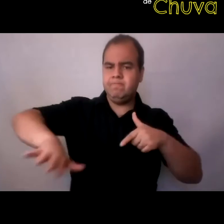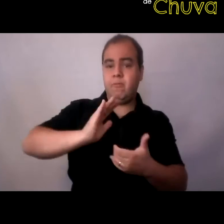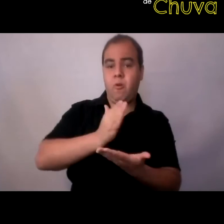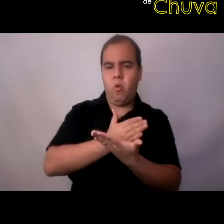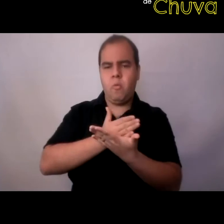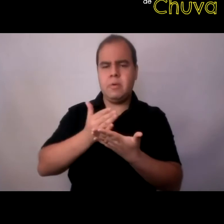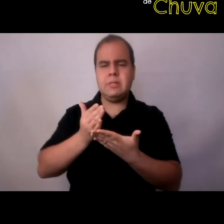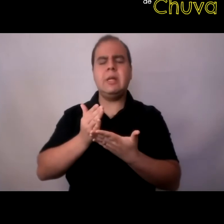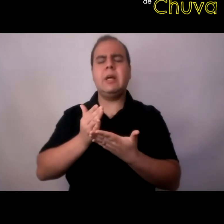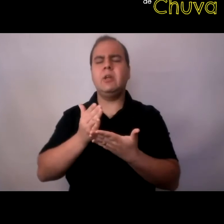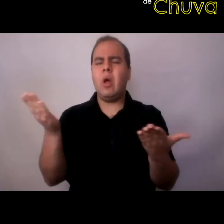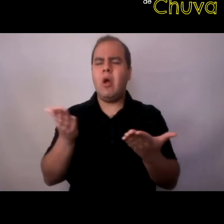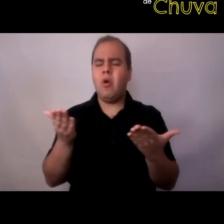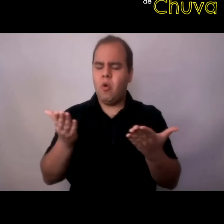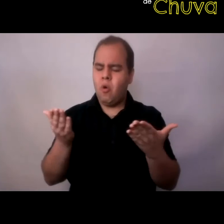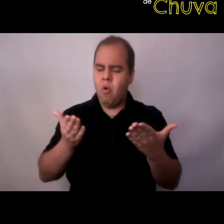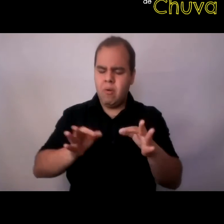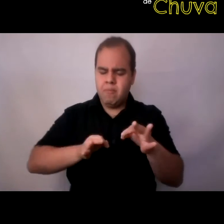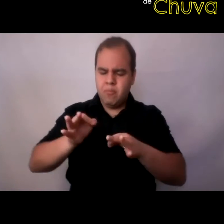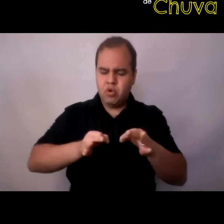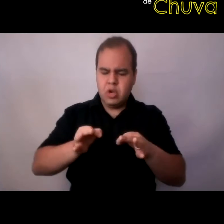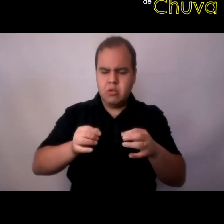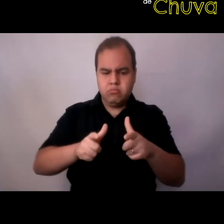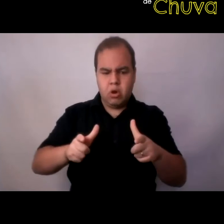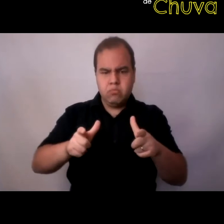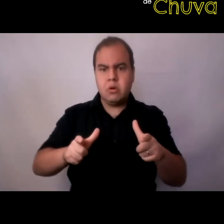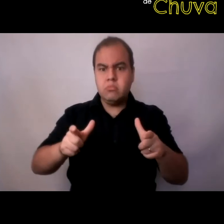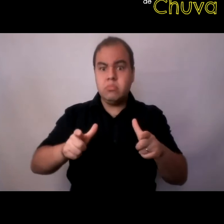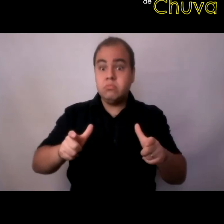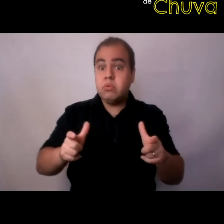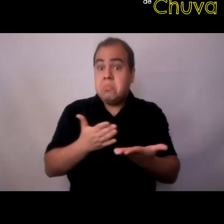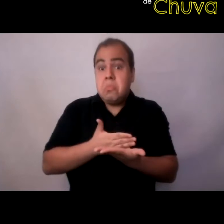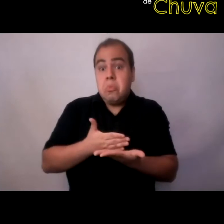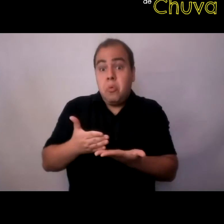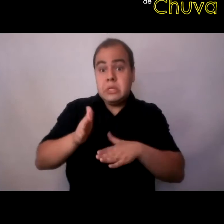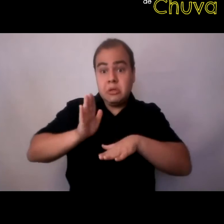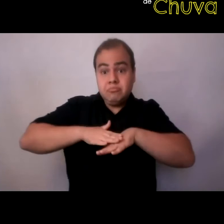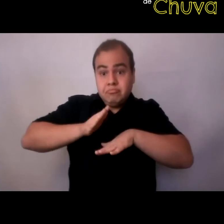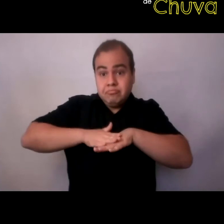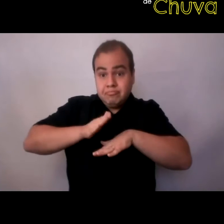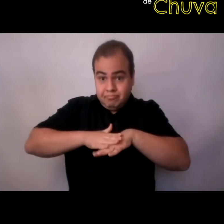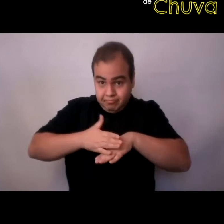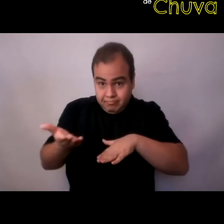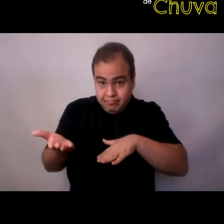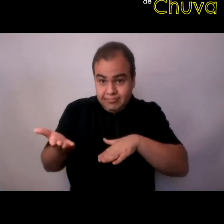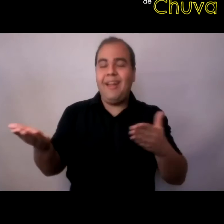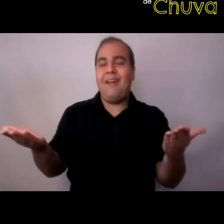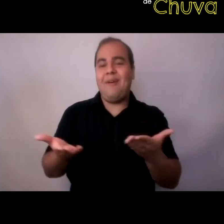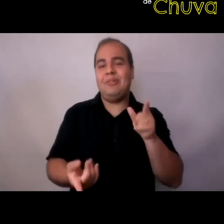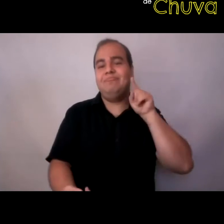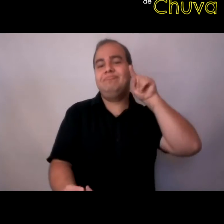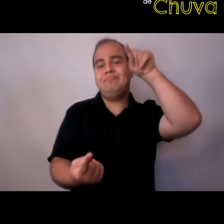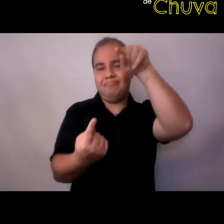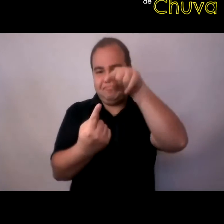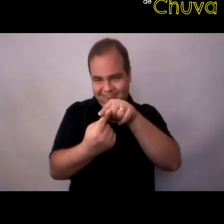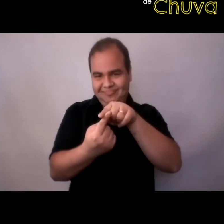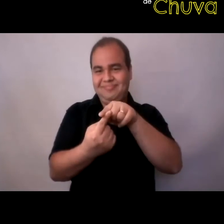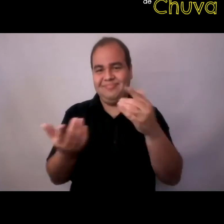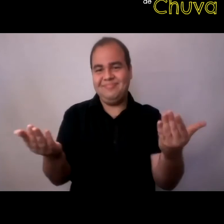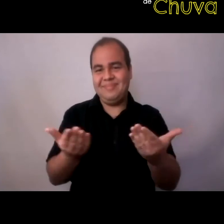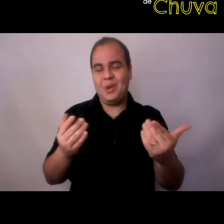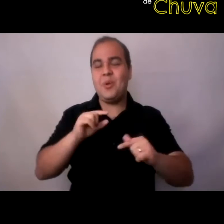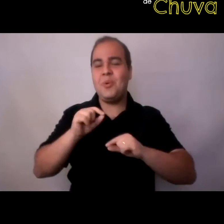corpo meio que de uma forma independente e autônoma, e é exatamente o ponto onde a gente queria chegar, de que saísse